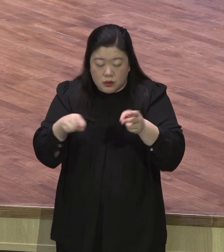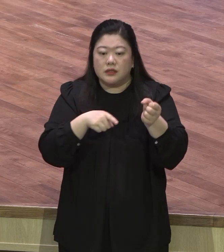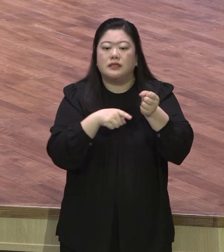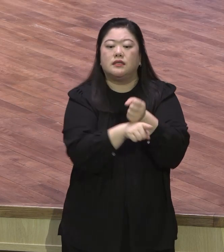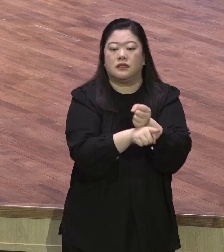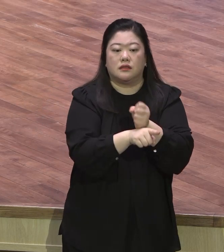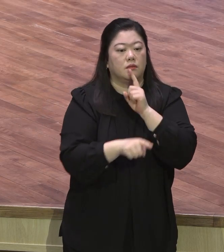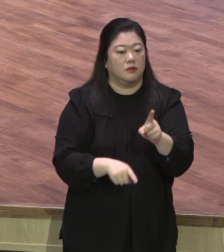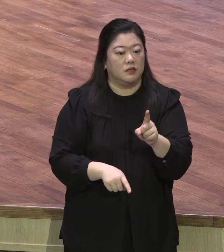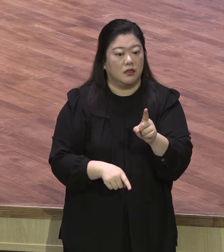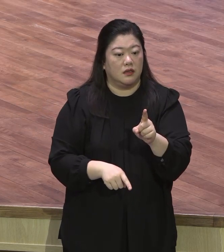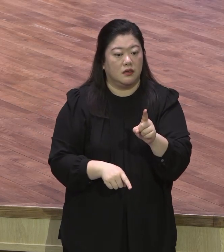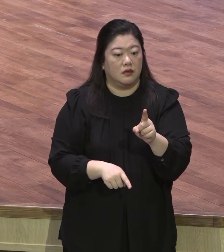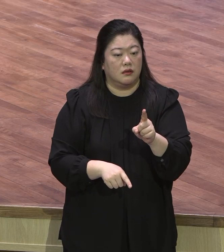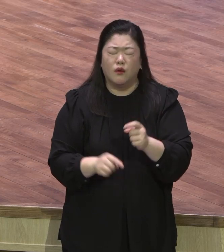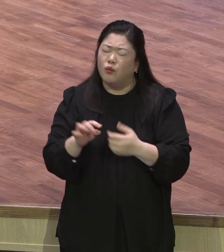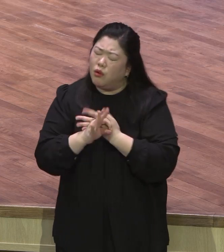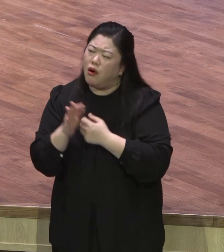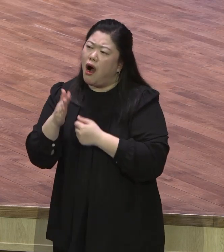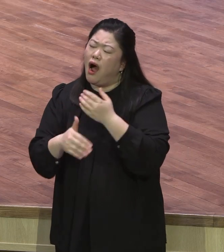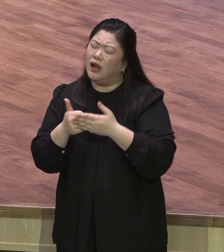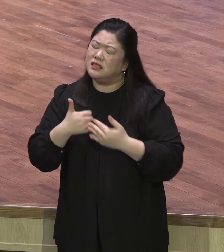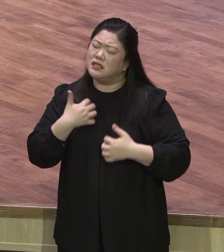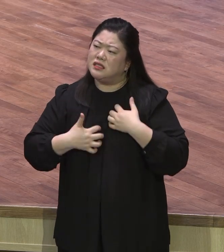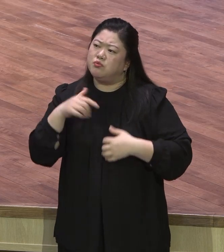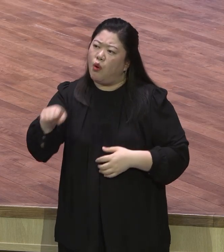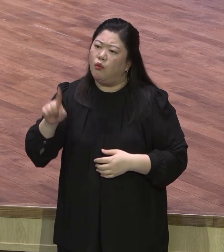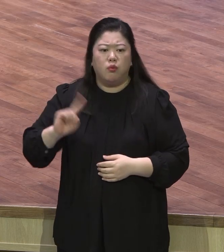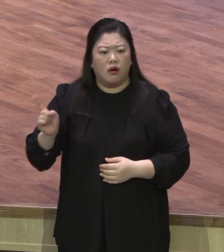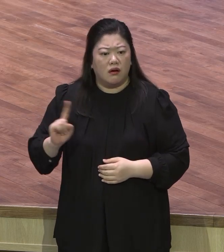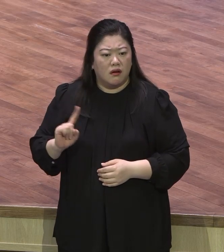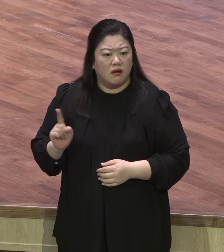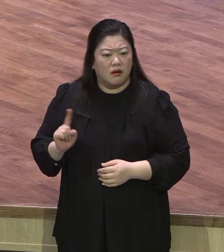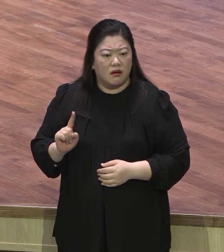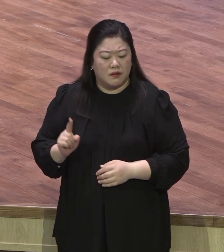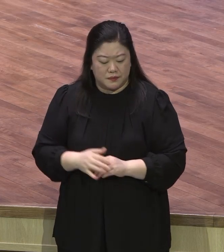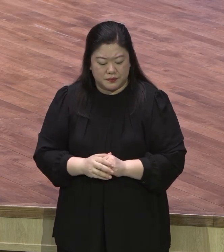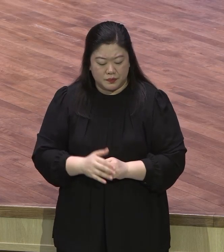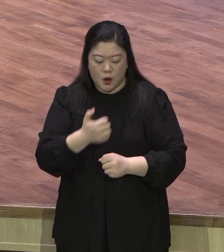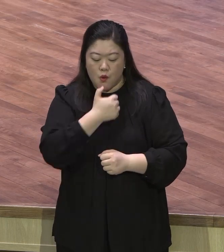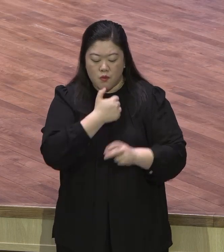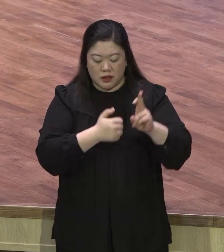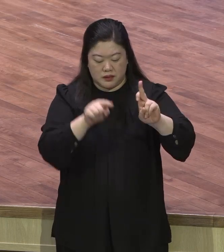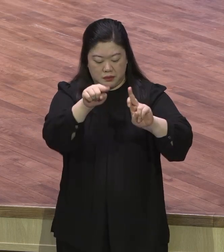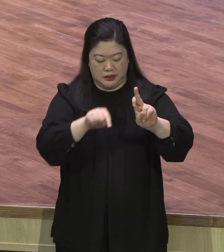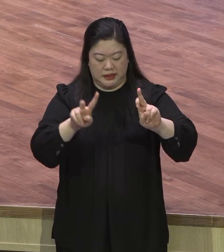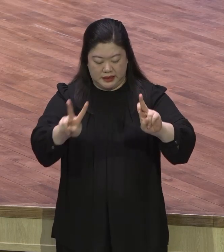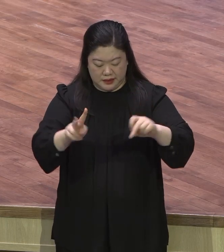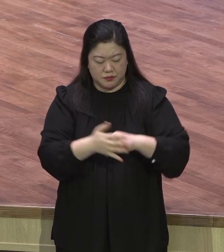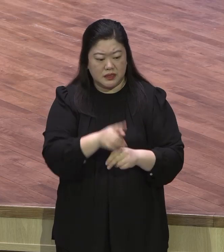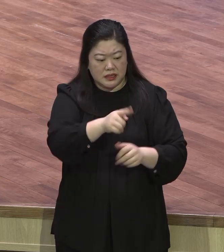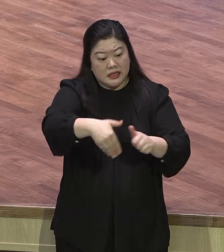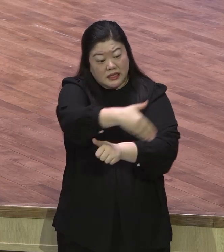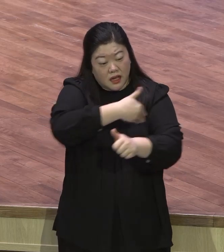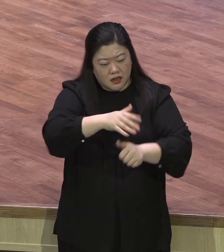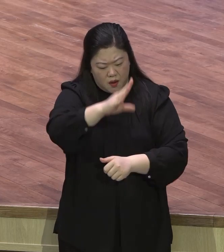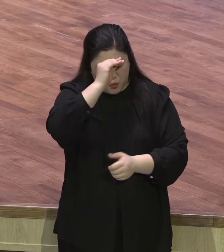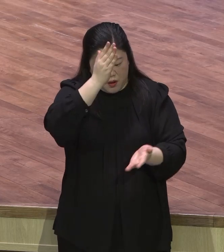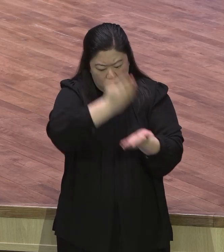기뻐하는 게 뭘까 로마서 12장 2자로 보면 너희는 이 세대를 본받지 말고 오직 마음을 새롭게 함으로 변화를 받아